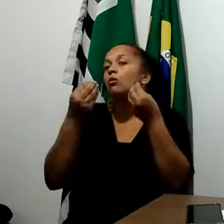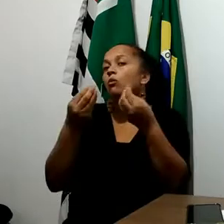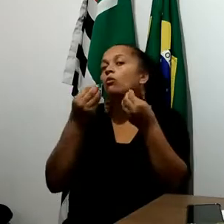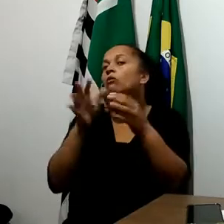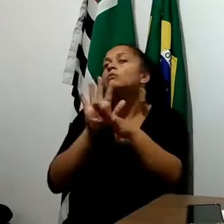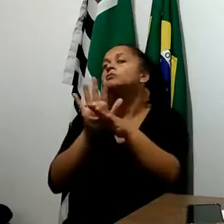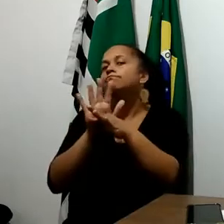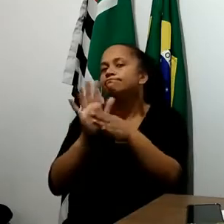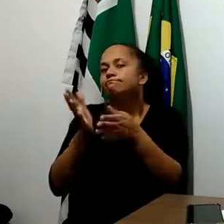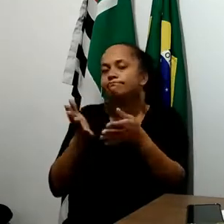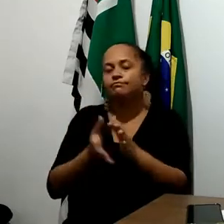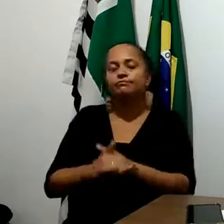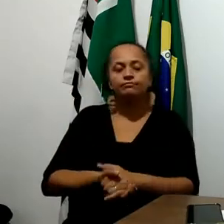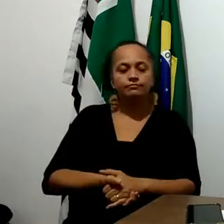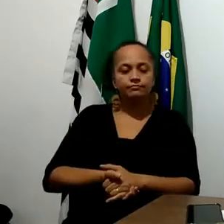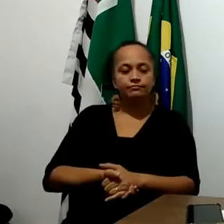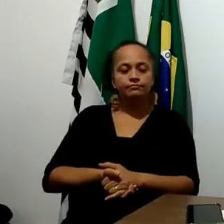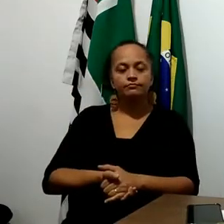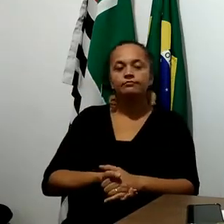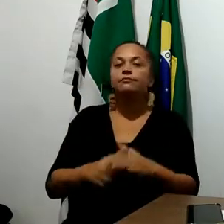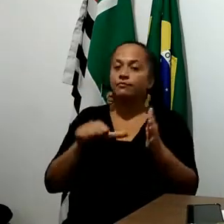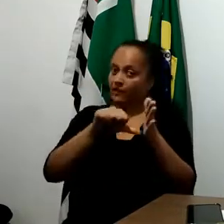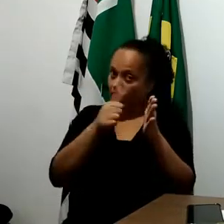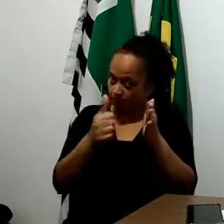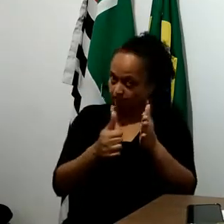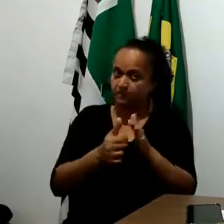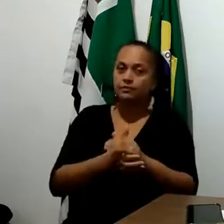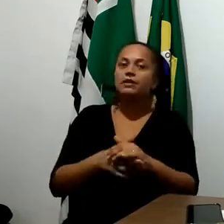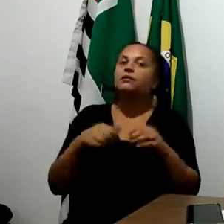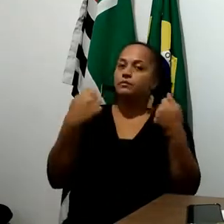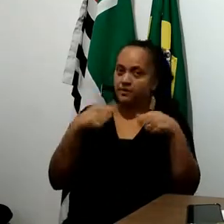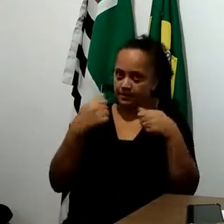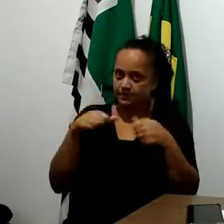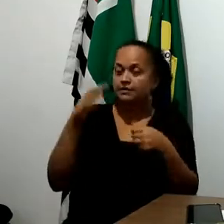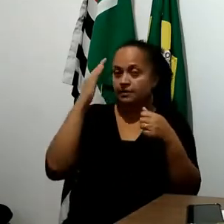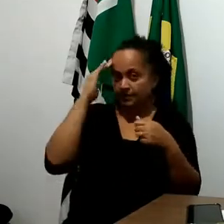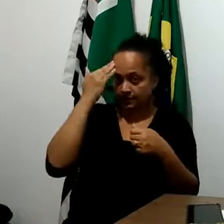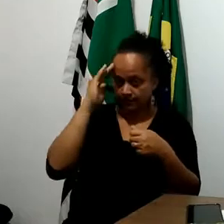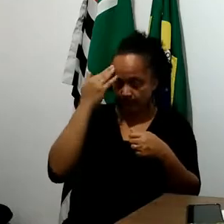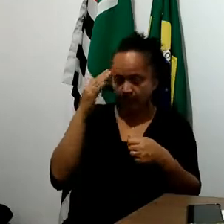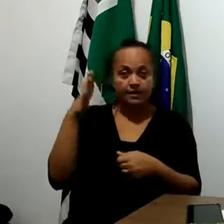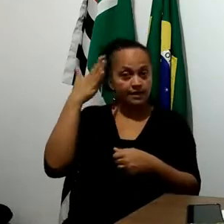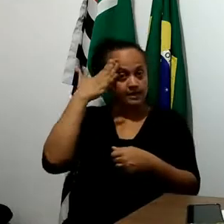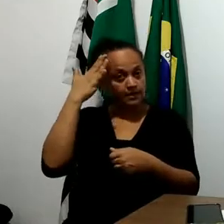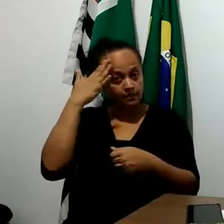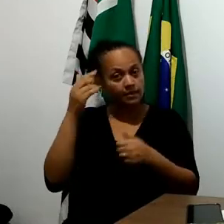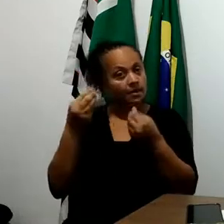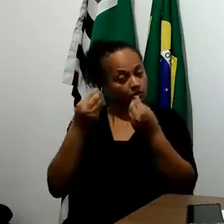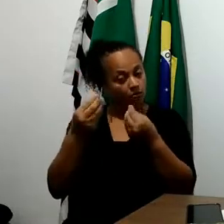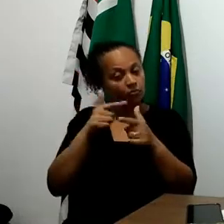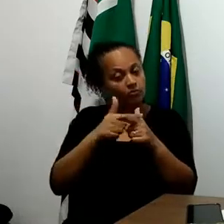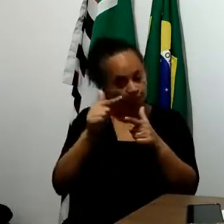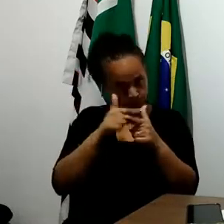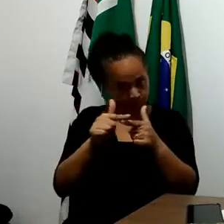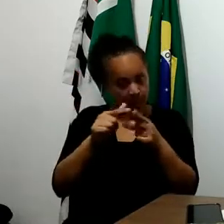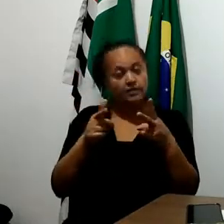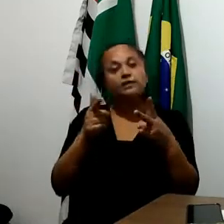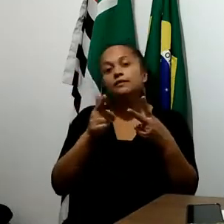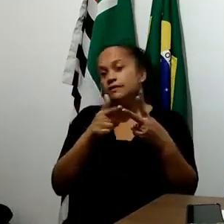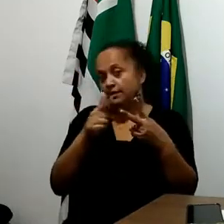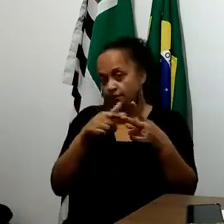ajudar? Então, o primeiro passo é para a gente saber lidar com os nossos próprios problemas, e o segundo para a gente poder